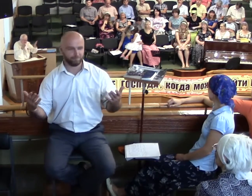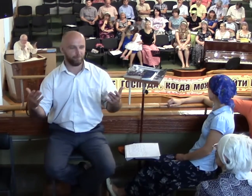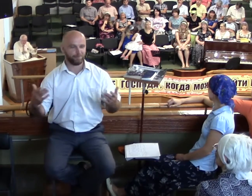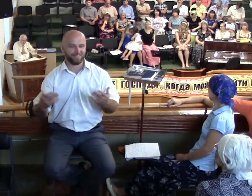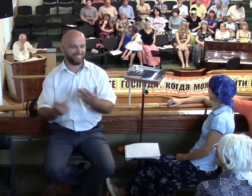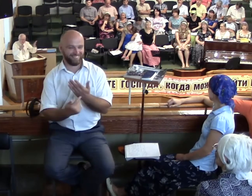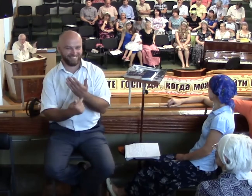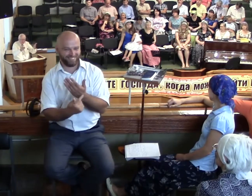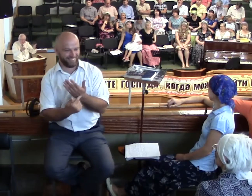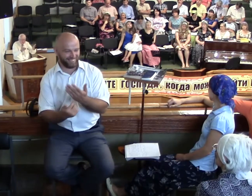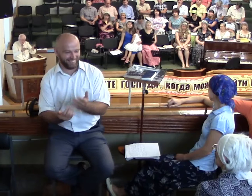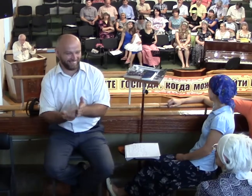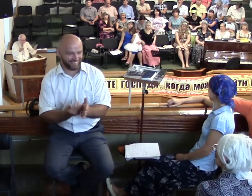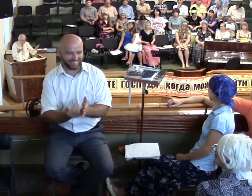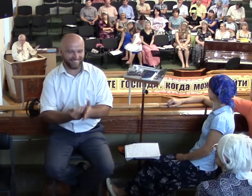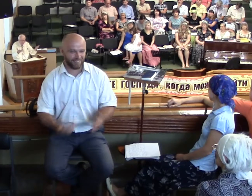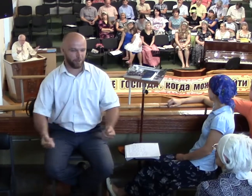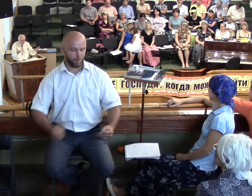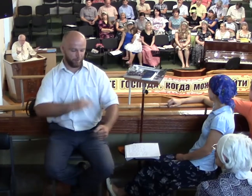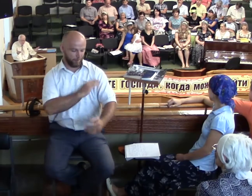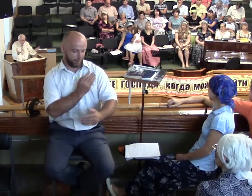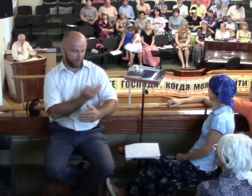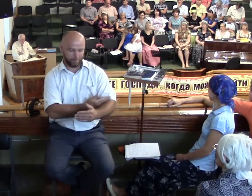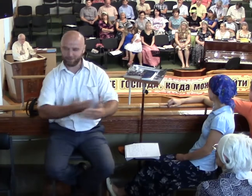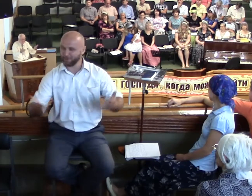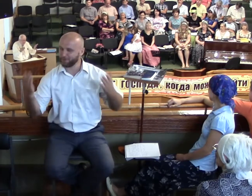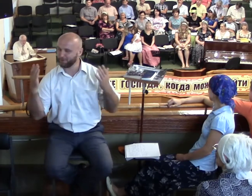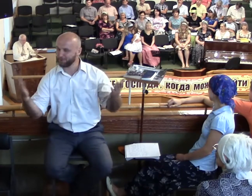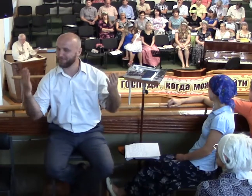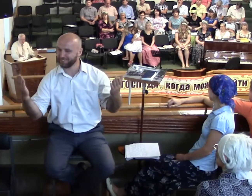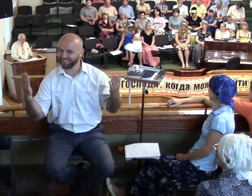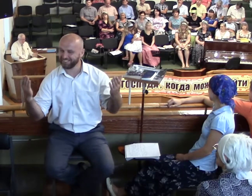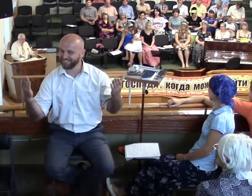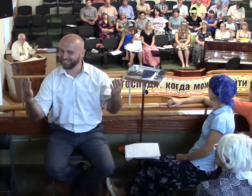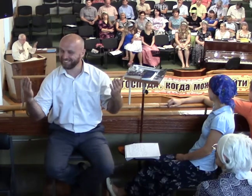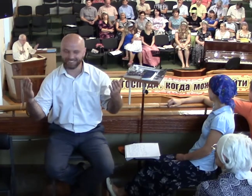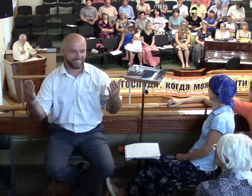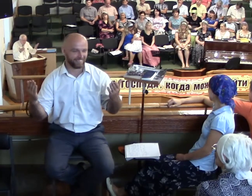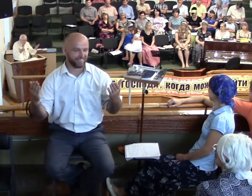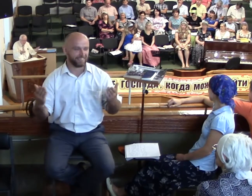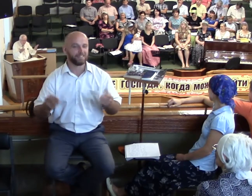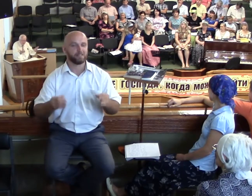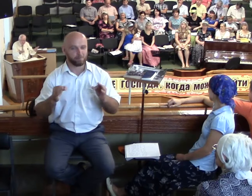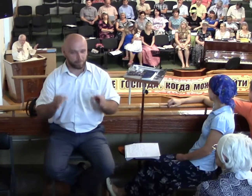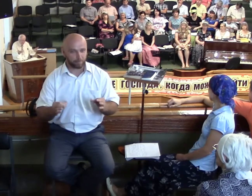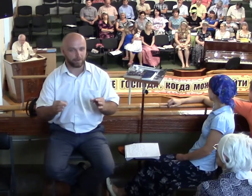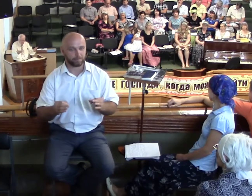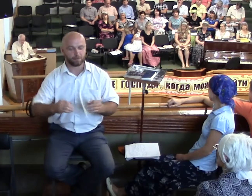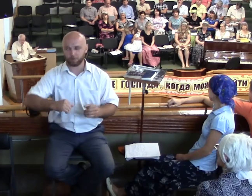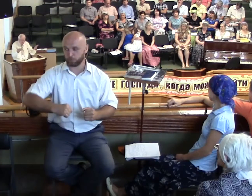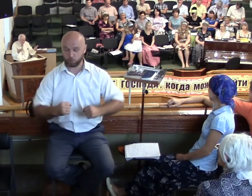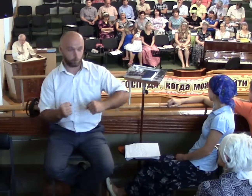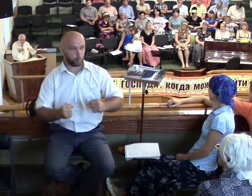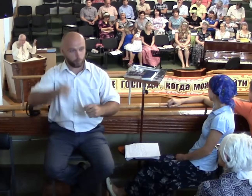брат, сестра, что это не просто скороговорка, это правда. Мы правда друг другу, братья и